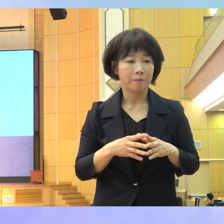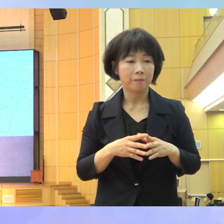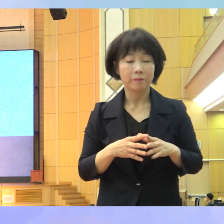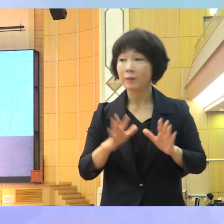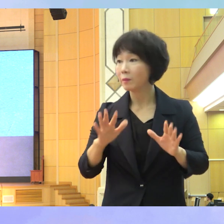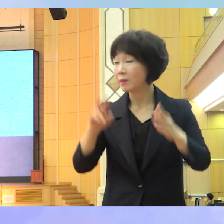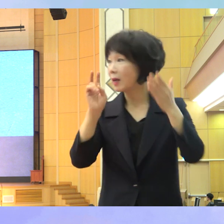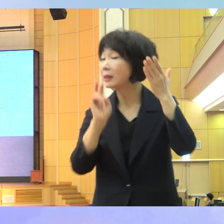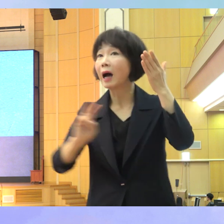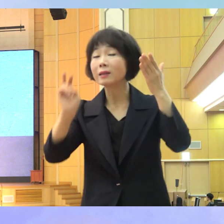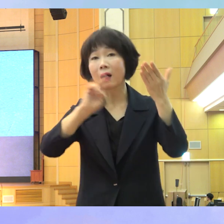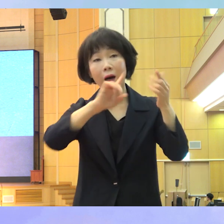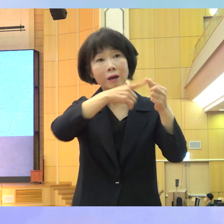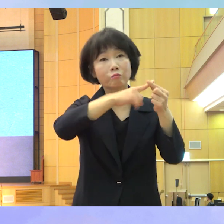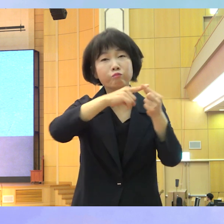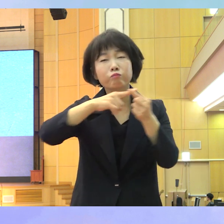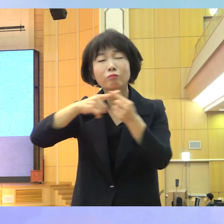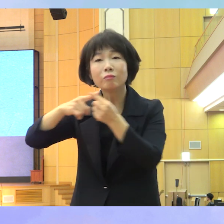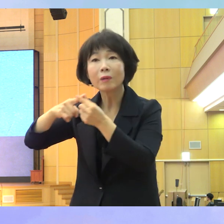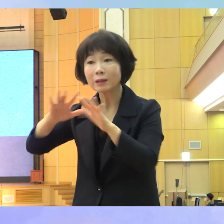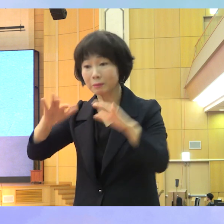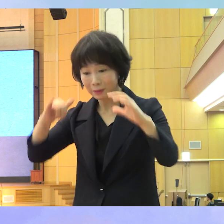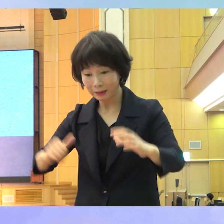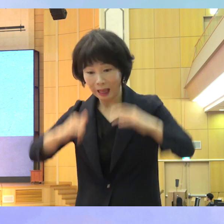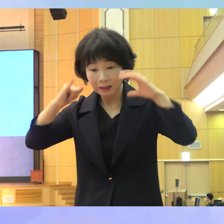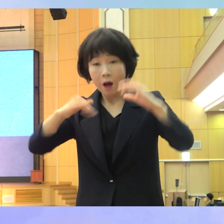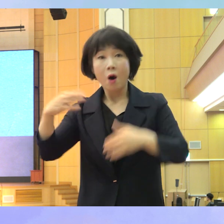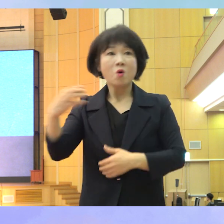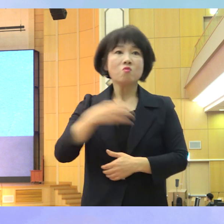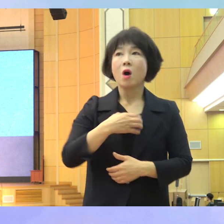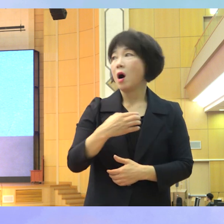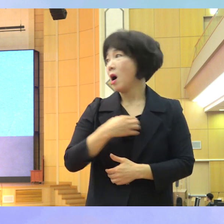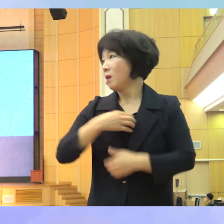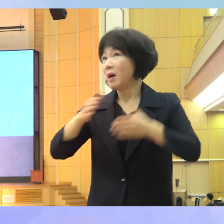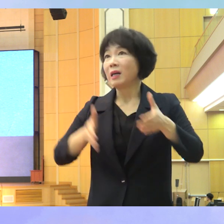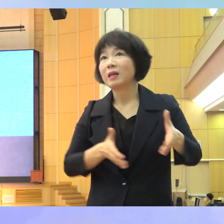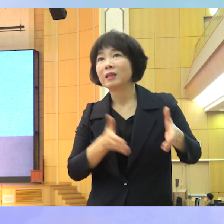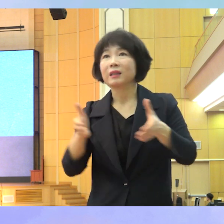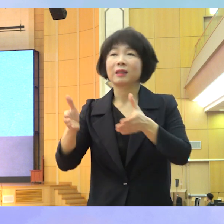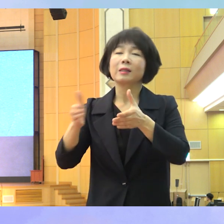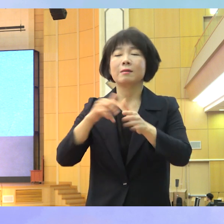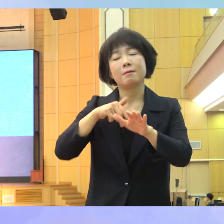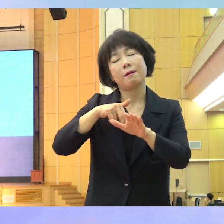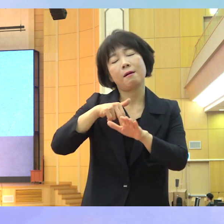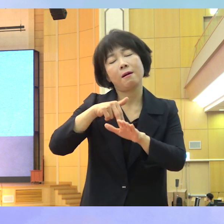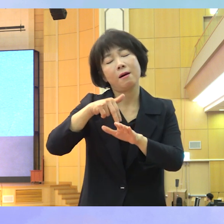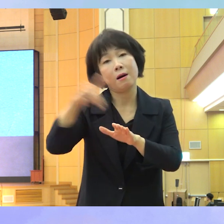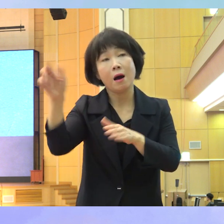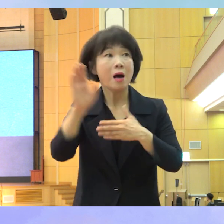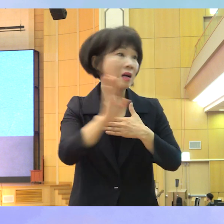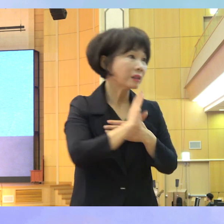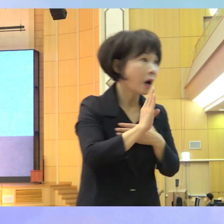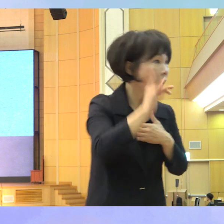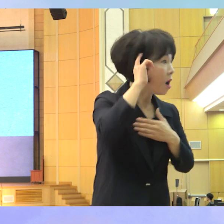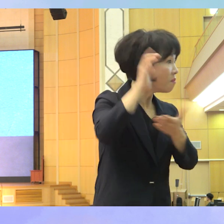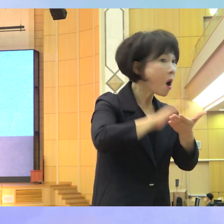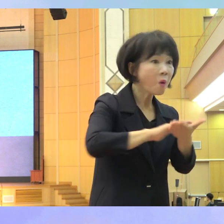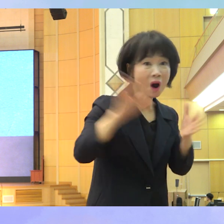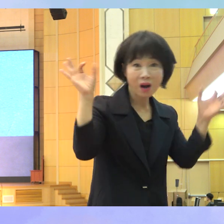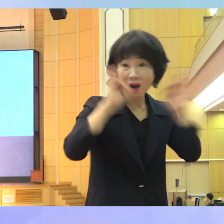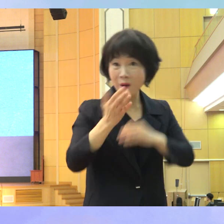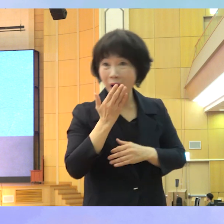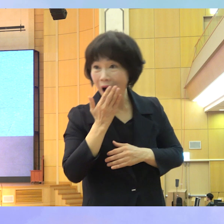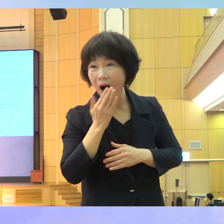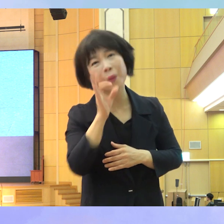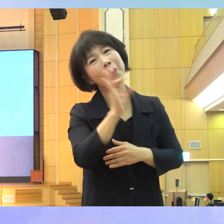이 세상에 험한 길 가는 동안 참된 평화가 어디